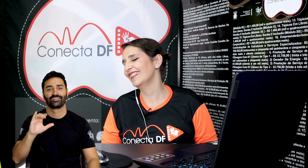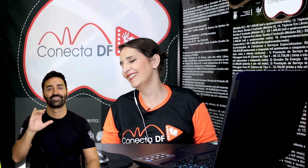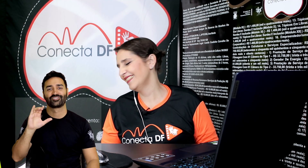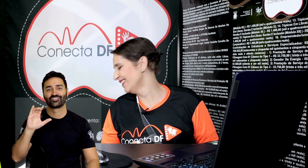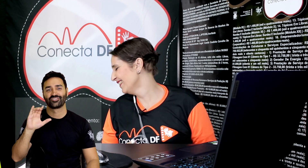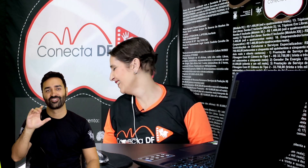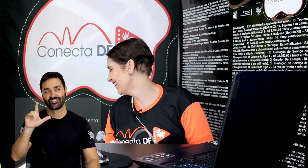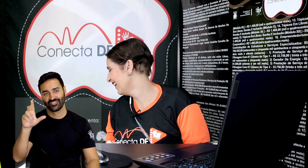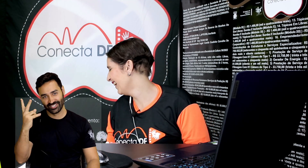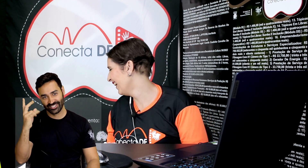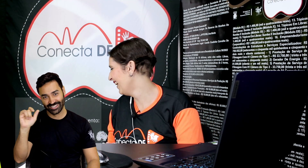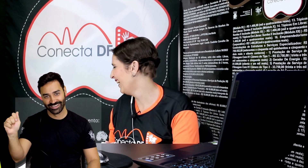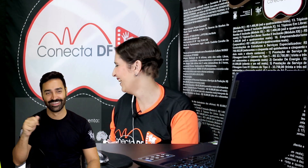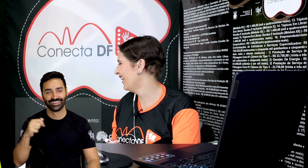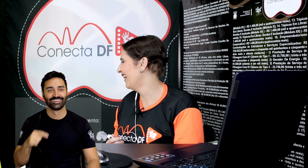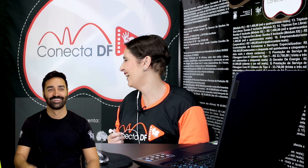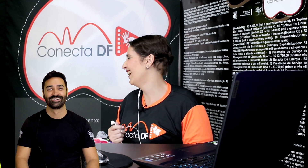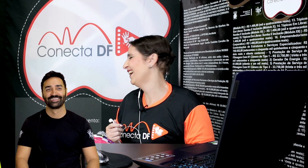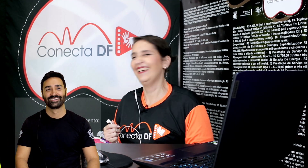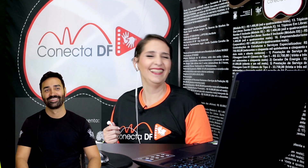delícia.